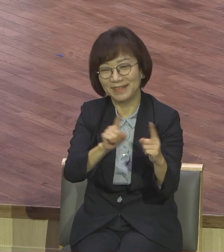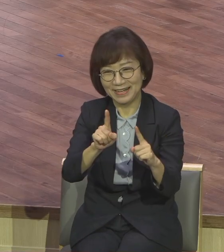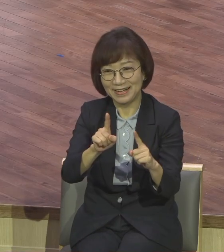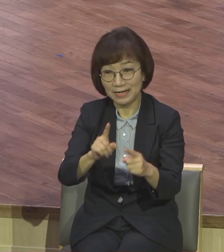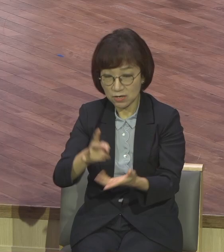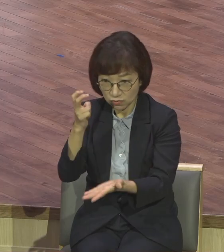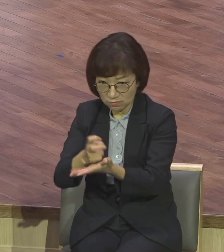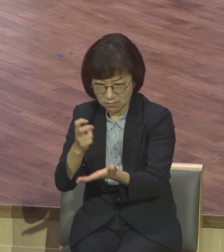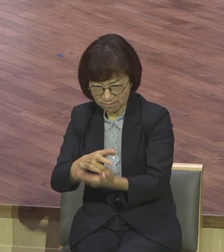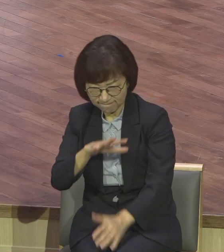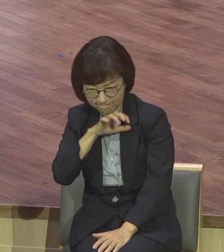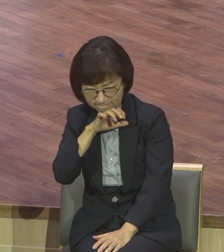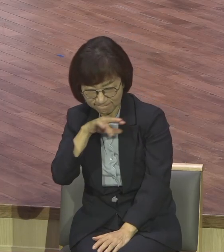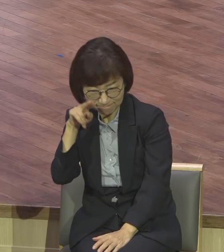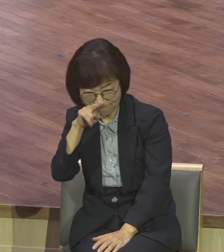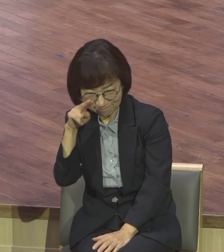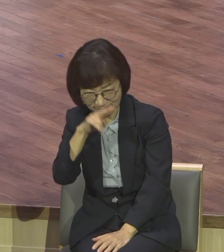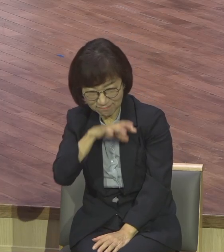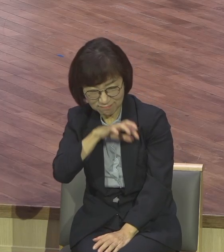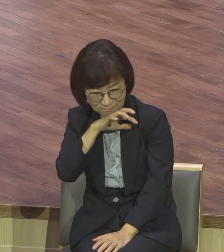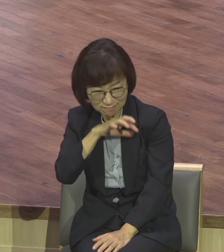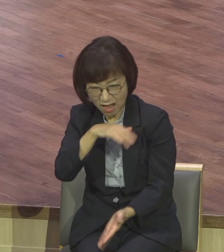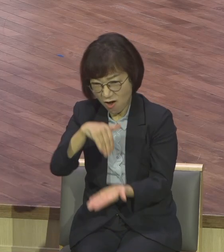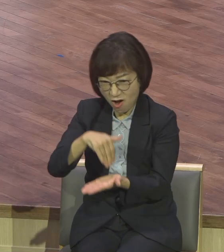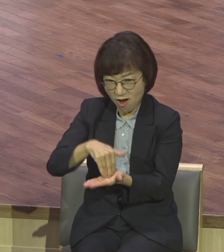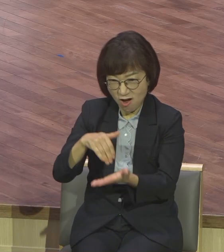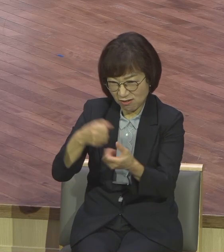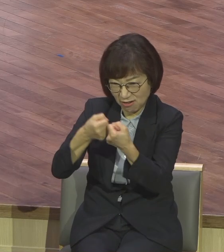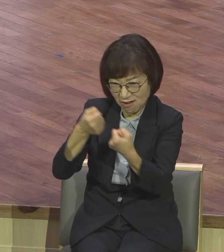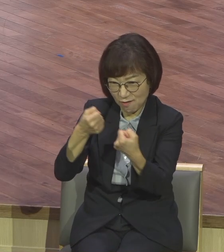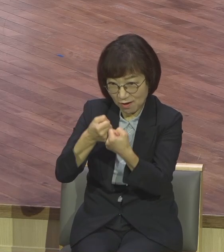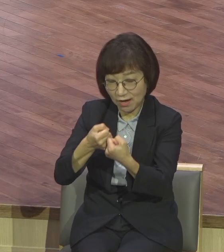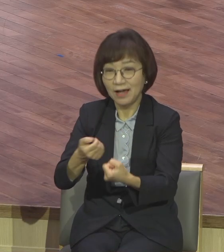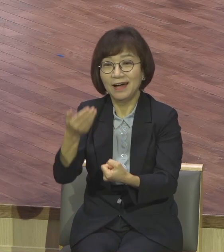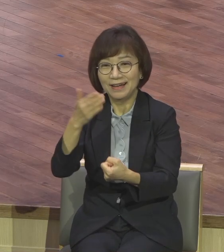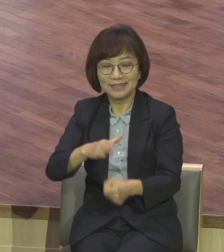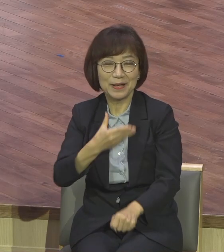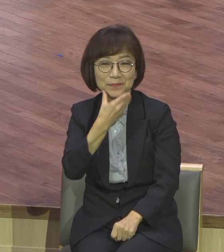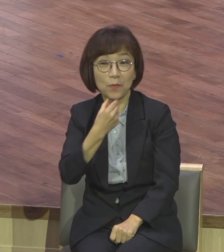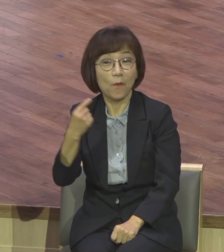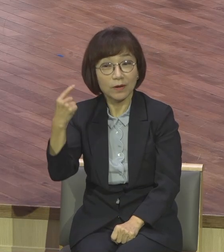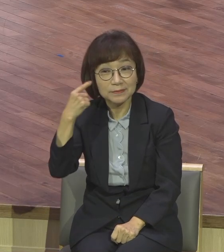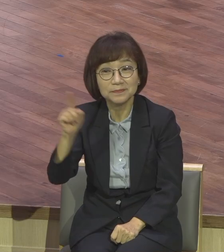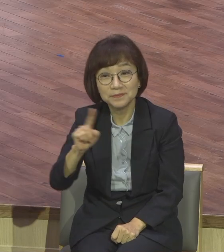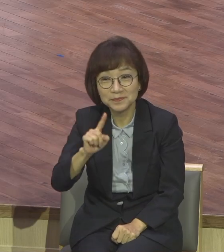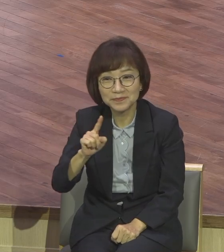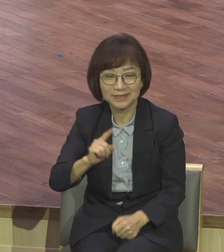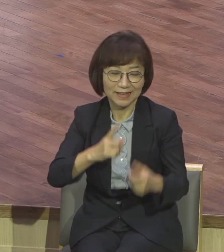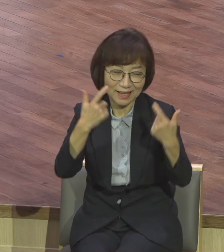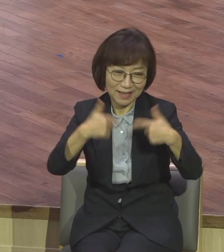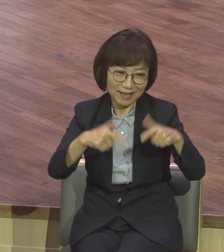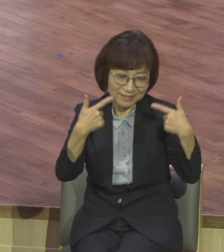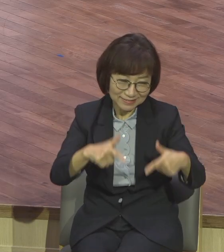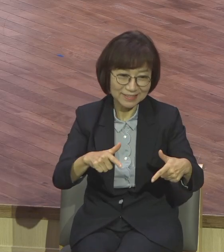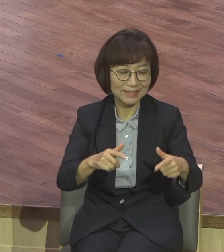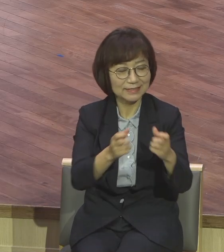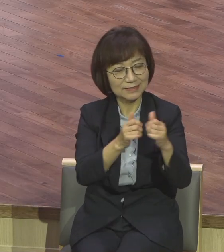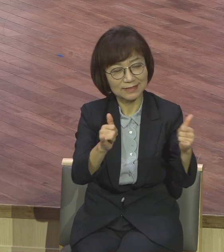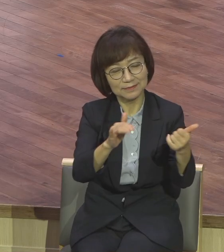불평, 원망, 시기, 질투, 후회, 낙심 싸우는 것이고, 우리 복음은 늘 사람을